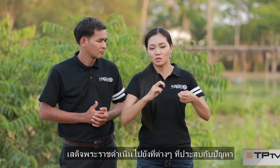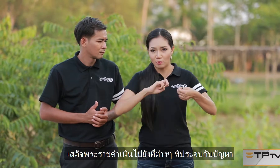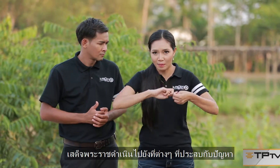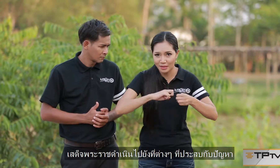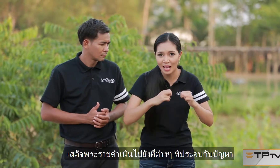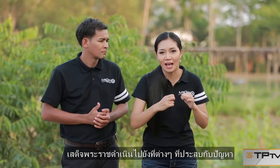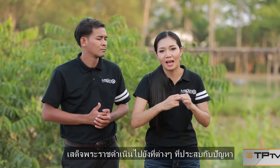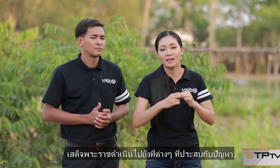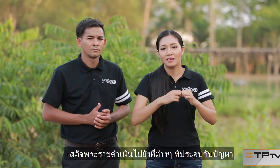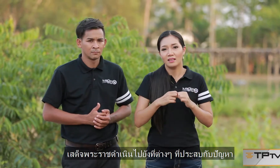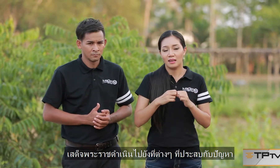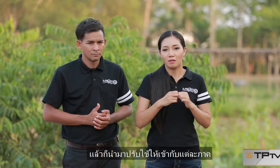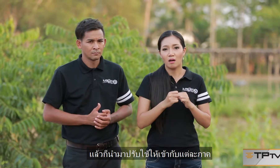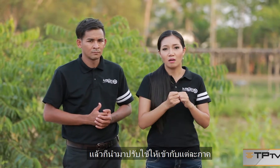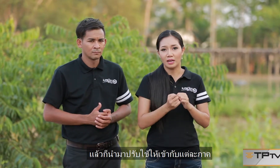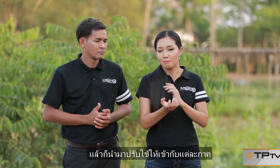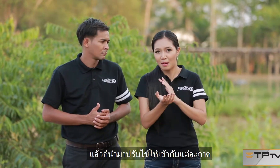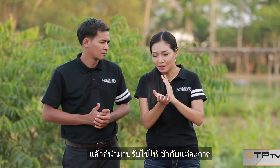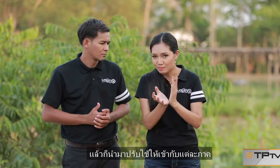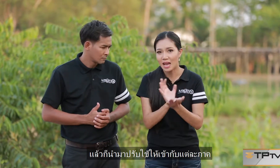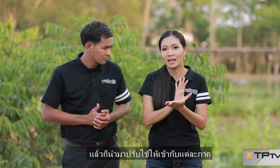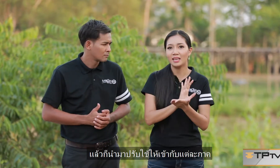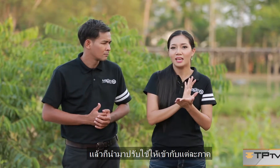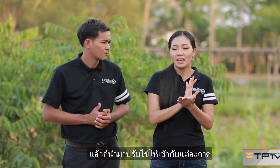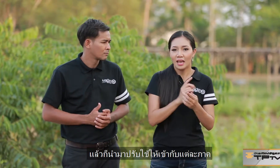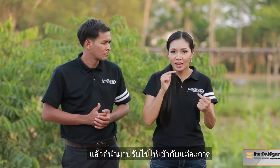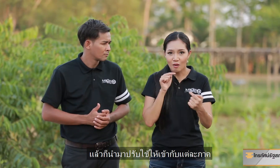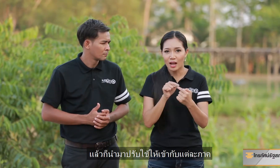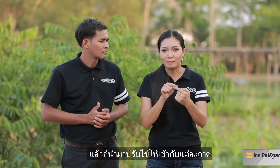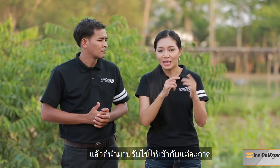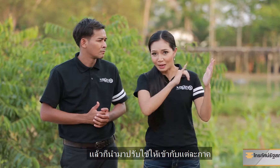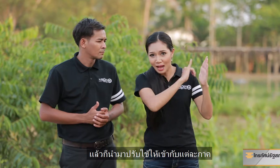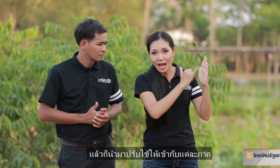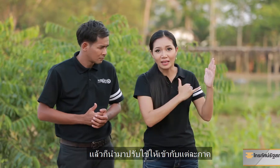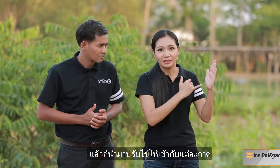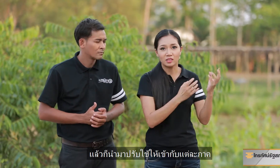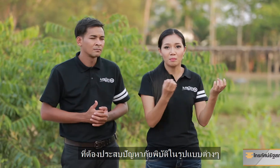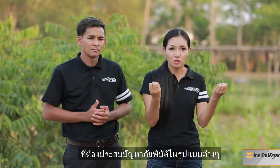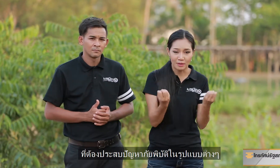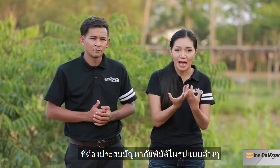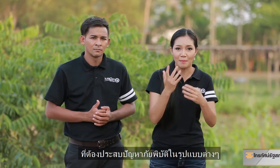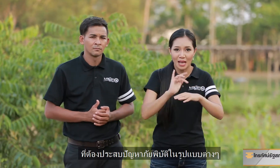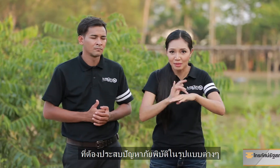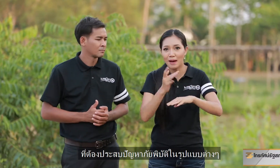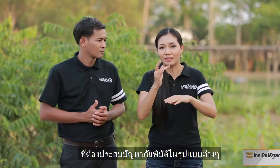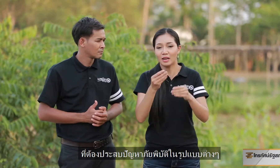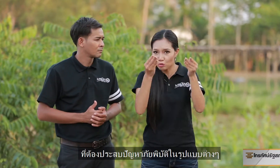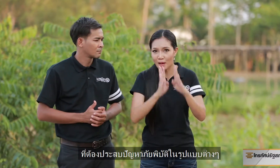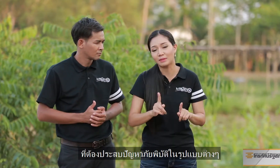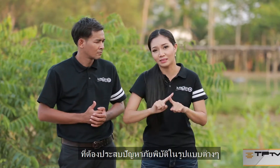บกับปัญหาแล้วก็นำมาปรับใช้ให้เข้ากับแต่ละภาคที่ต้องประสบปัญหาภัยพิบัติในรูปแบบต่